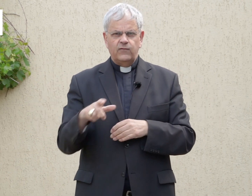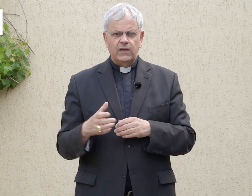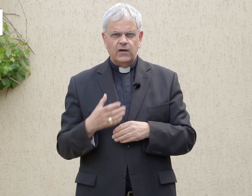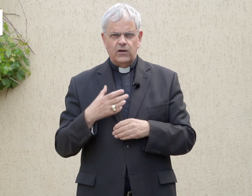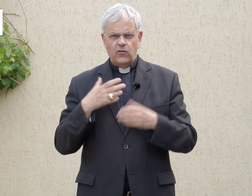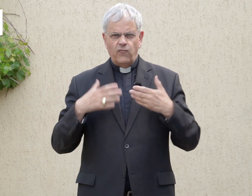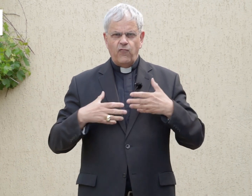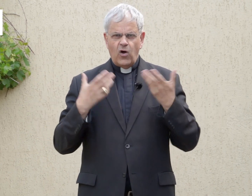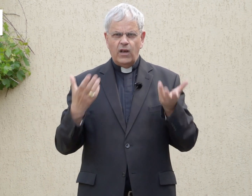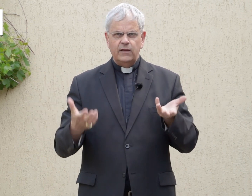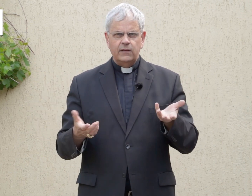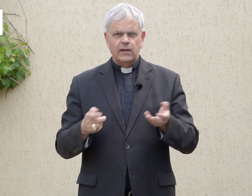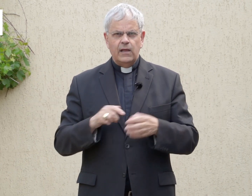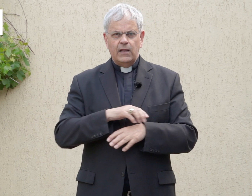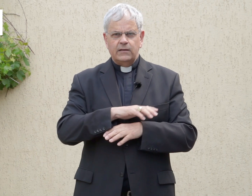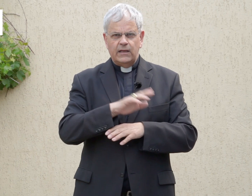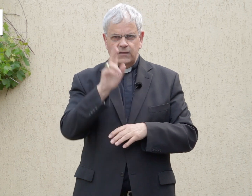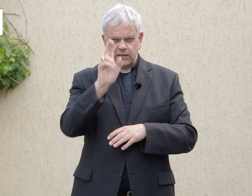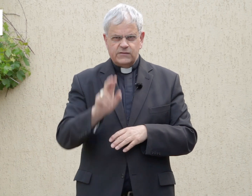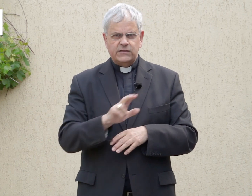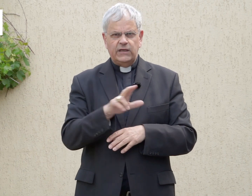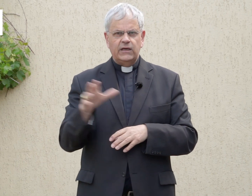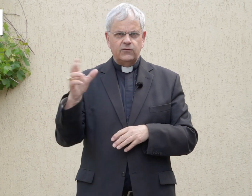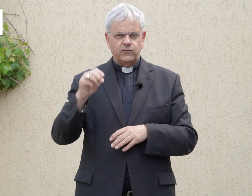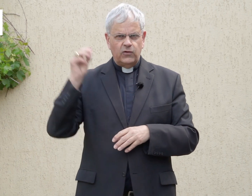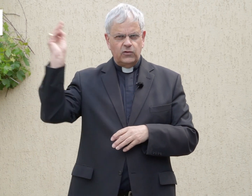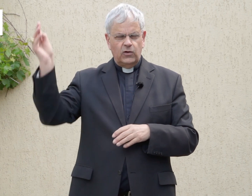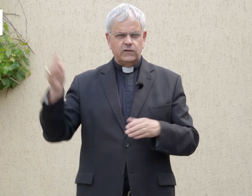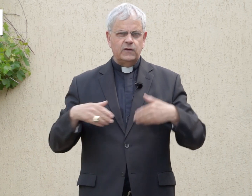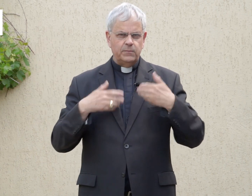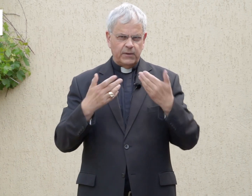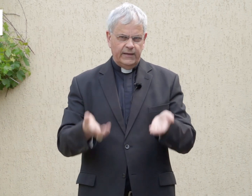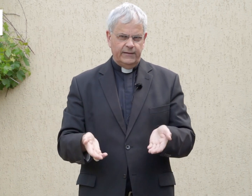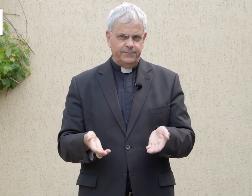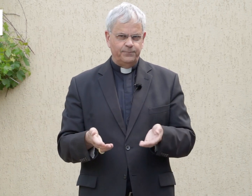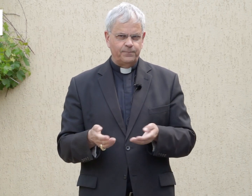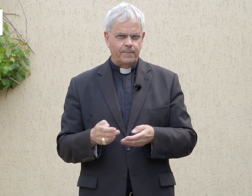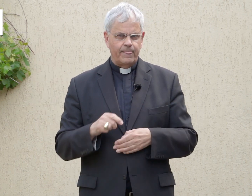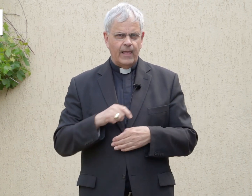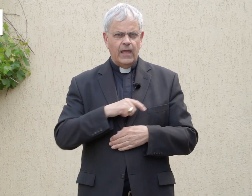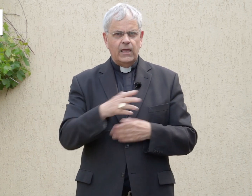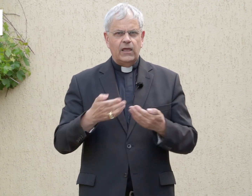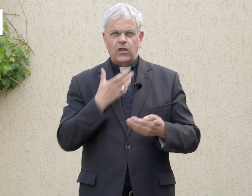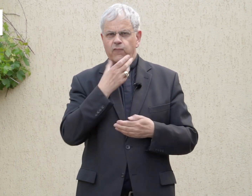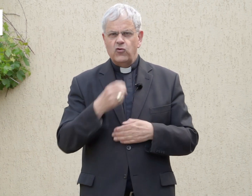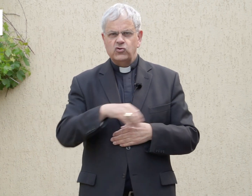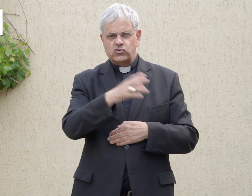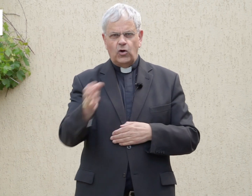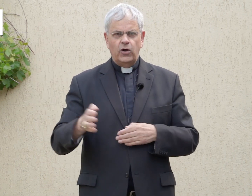Wir wollen den Segen von Gott bringen. Ich wünsche